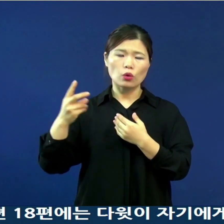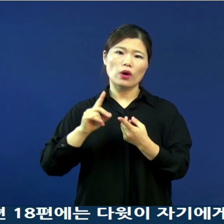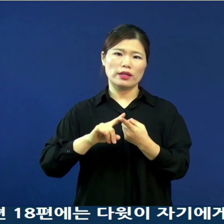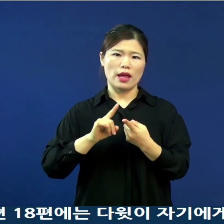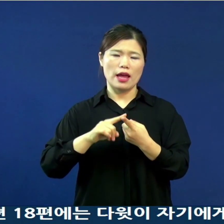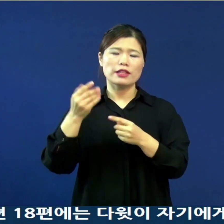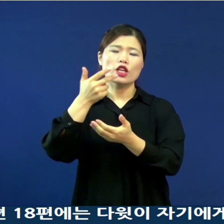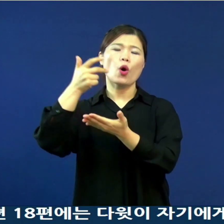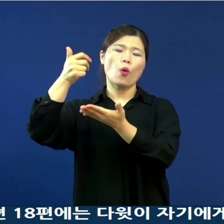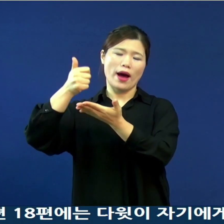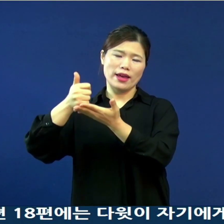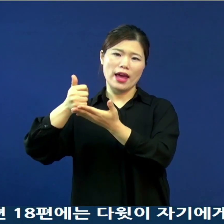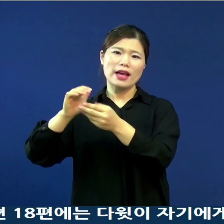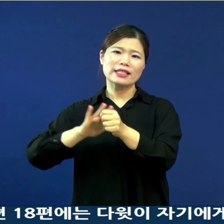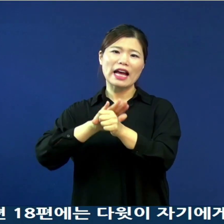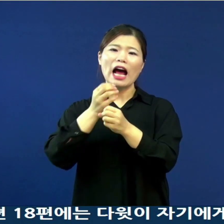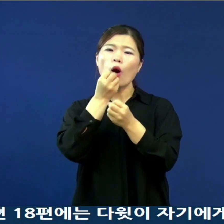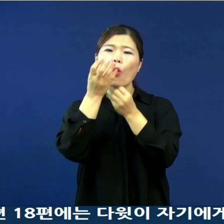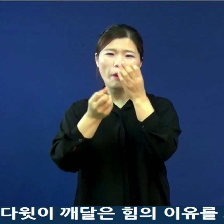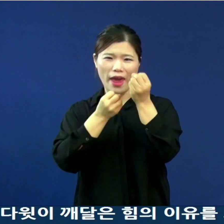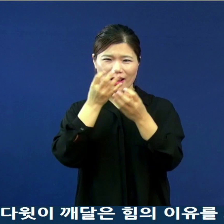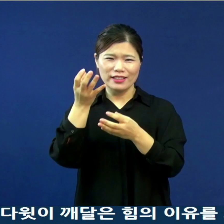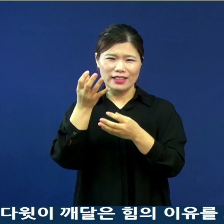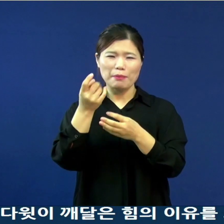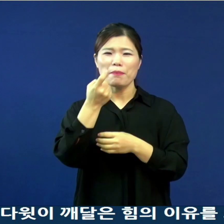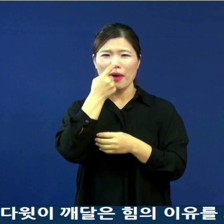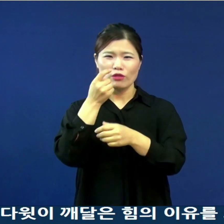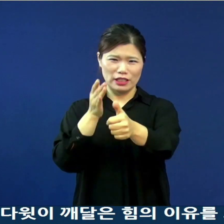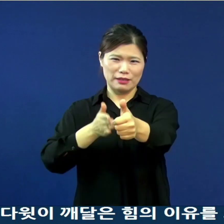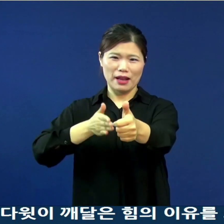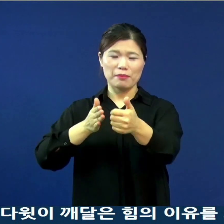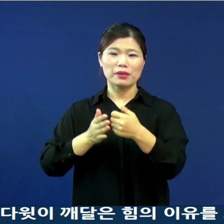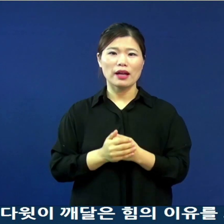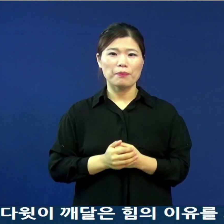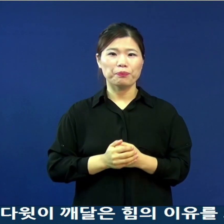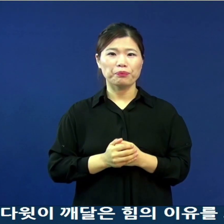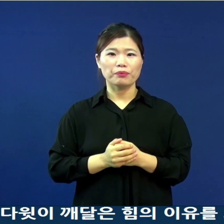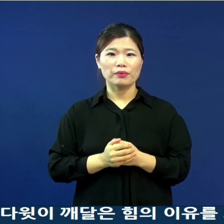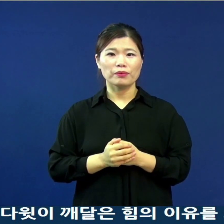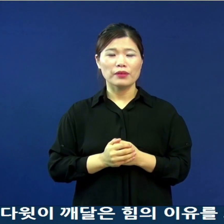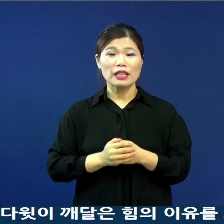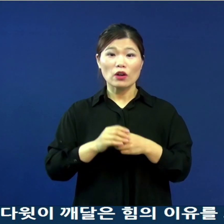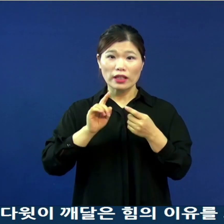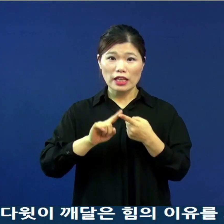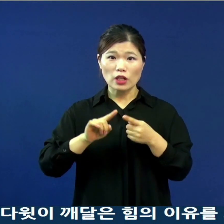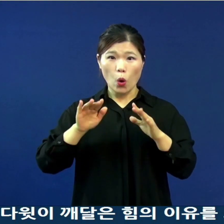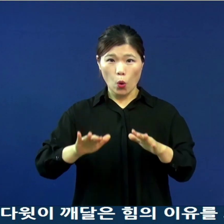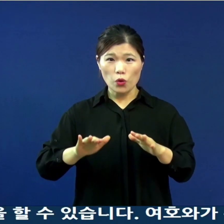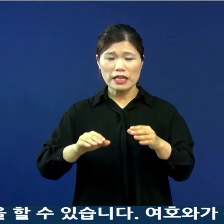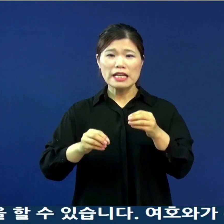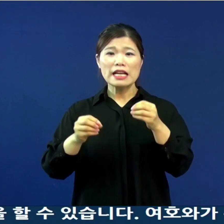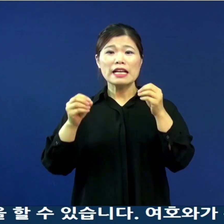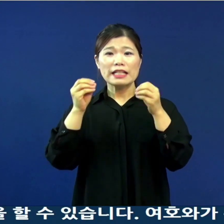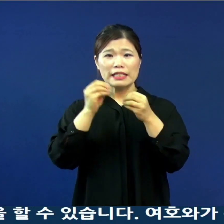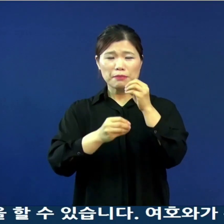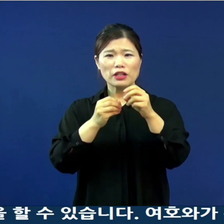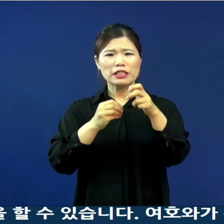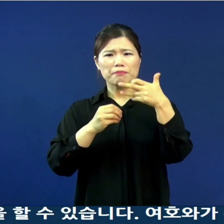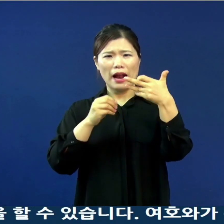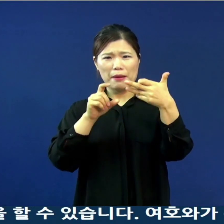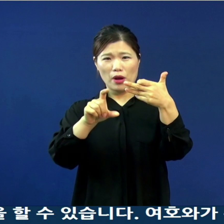대한 사랑 고백, 이것을 배워가는 시간 갖기를 원합니다. 네 가지로 오늘 시편 18편